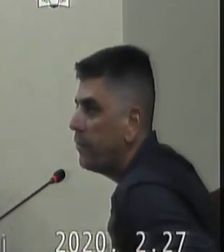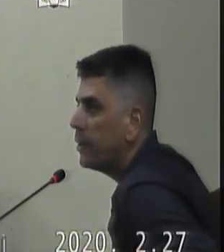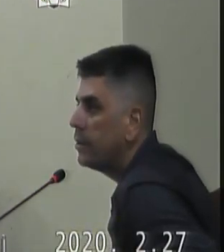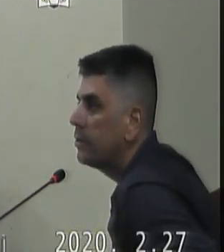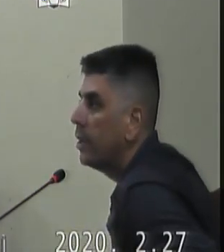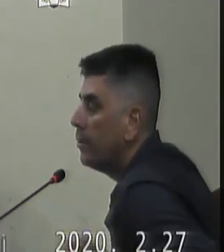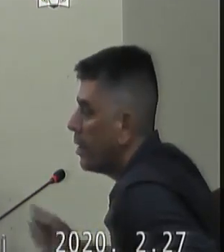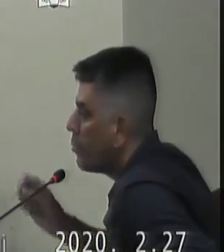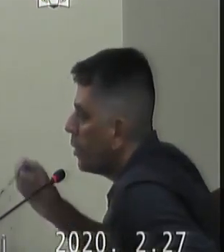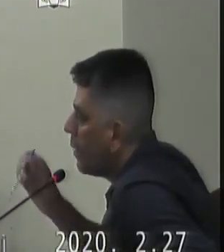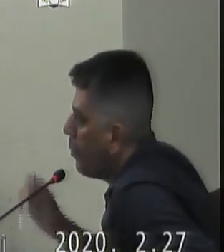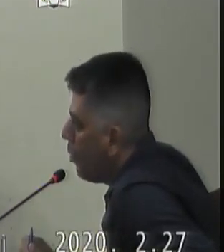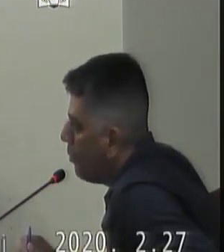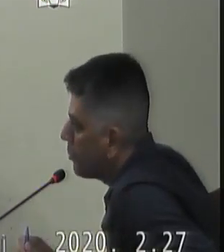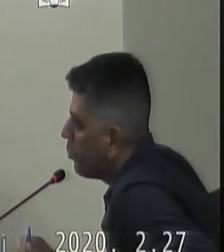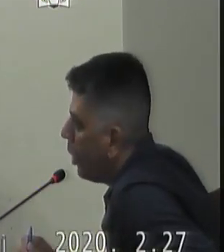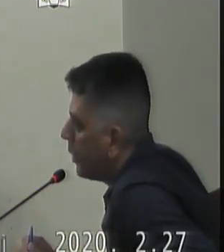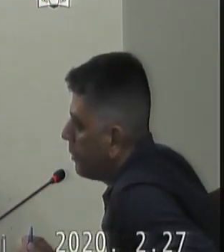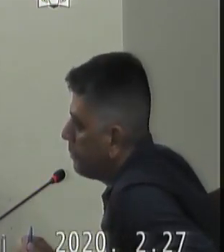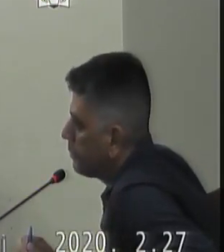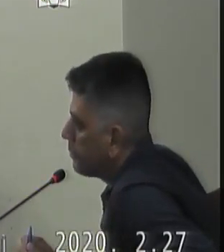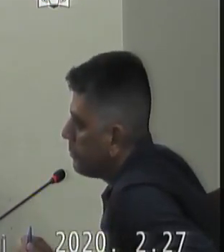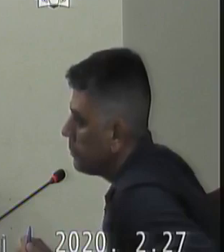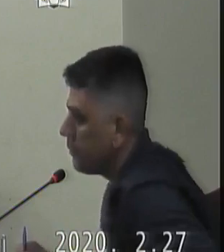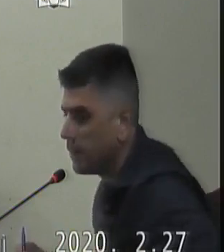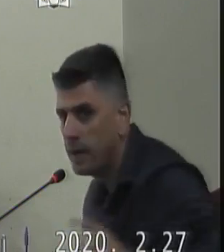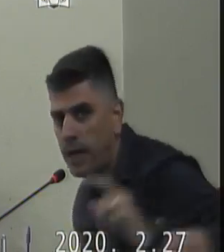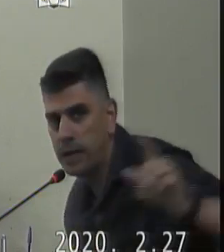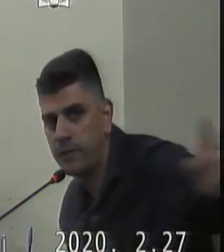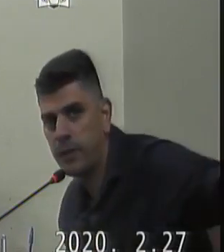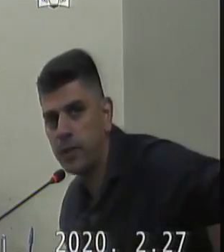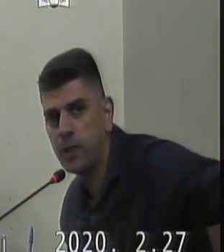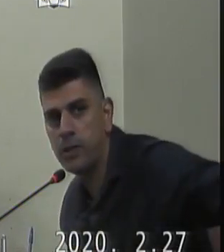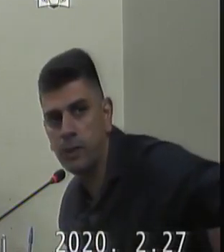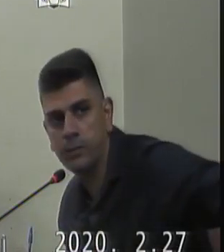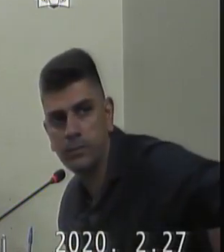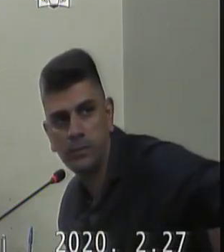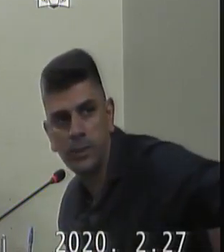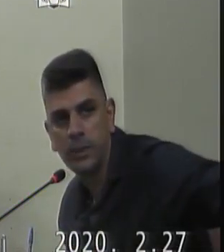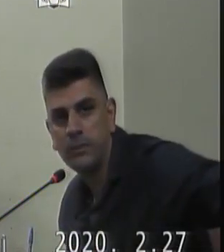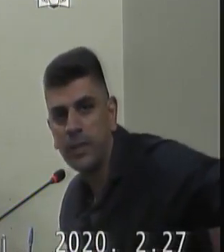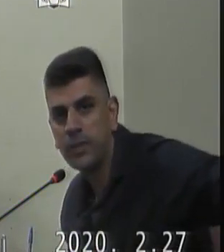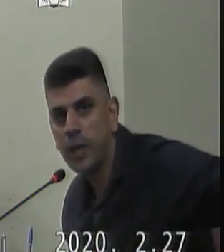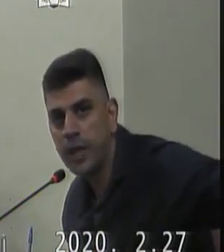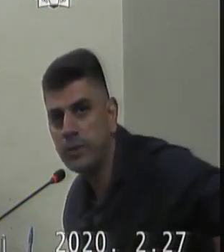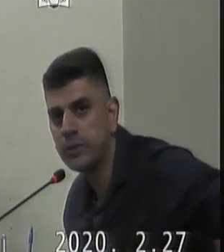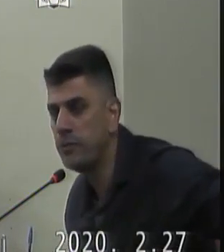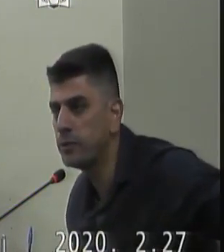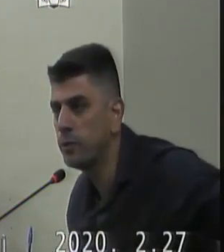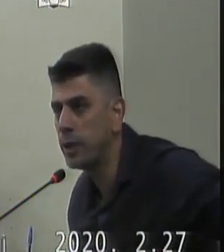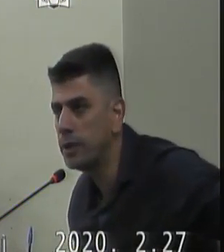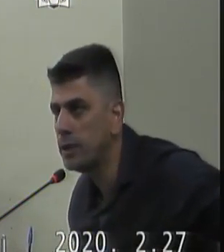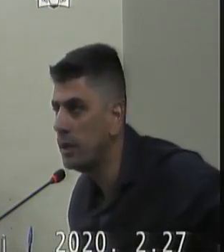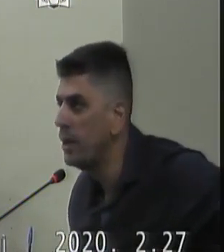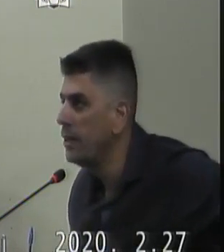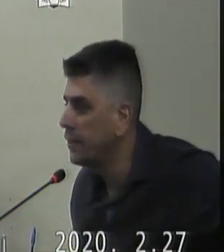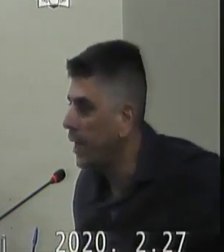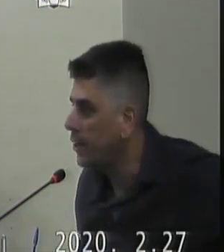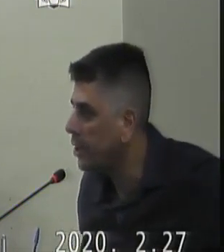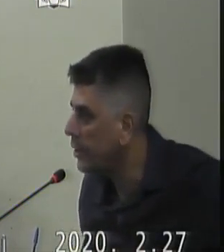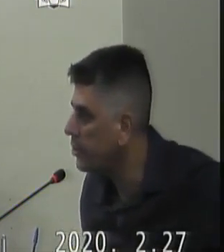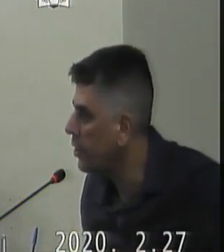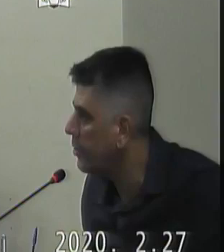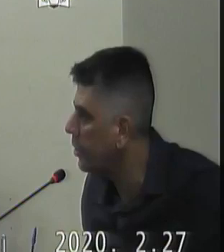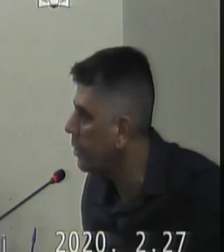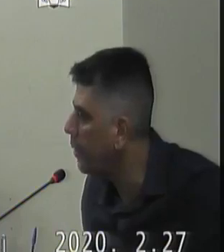gente estava falando, porque quando a bomba estoura, aqui fica cheio. Fica cheio de servidor aqui,